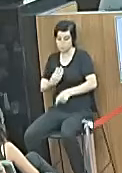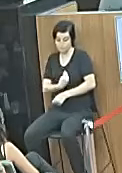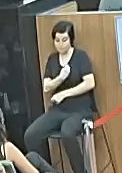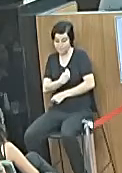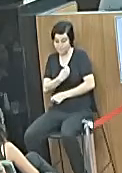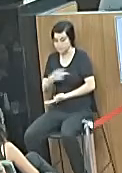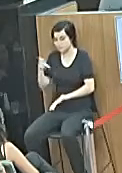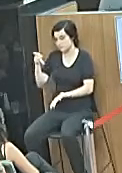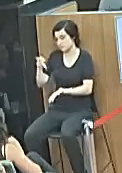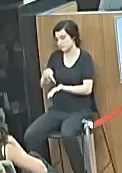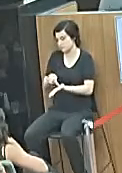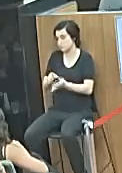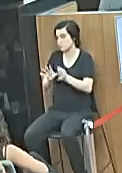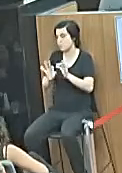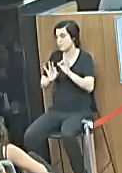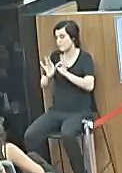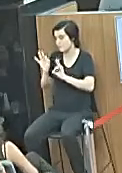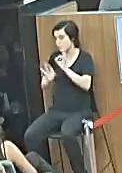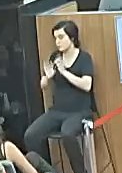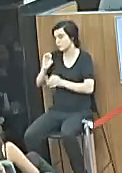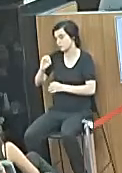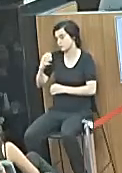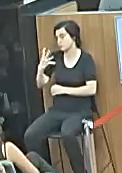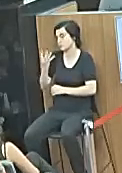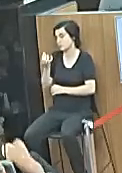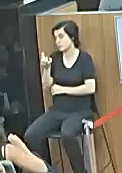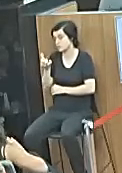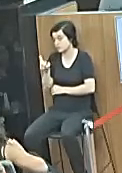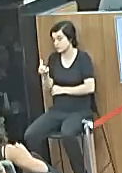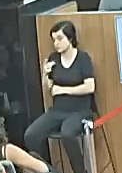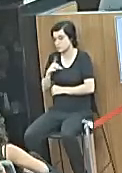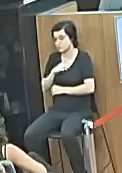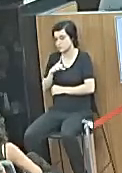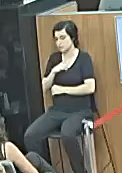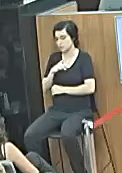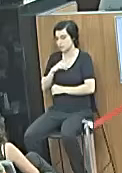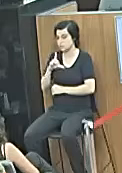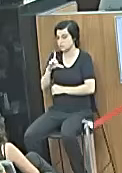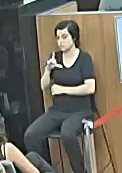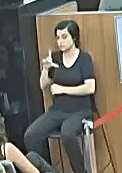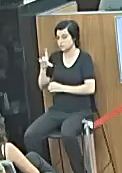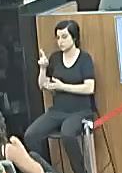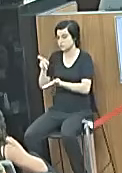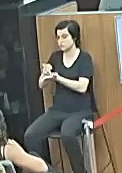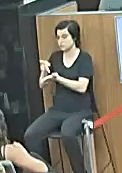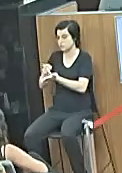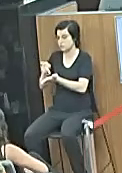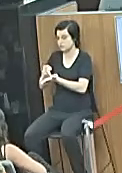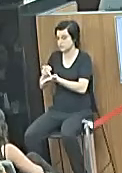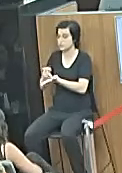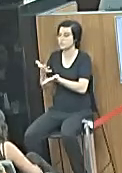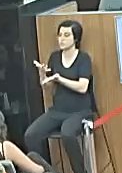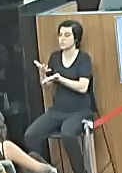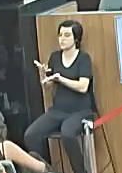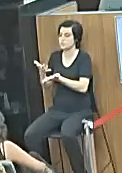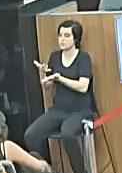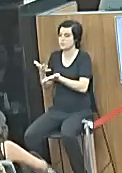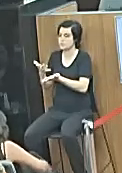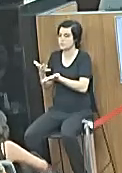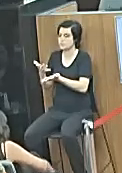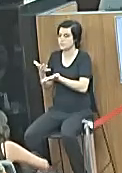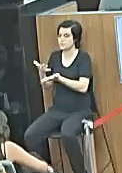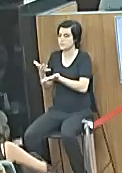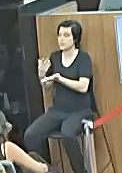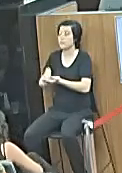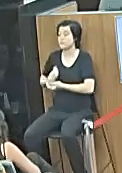do programa 0 46 para garantir a manutenção e o financiamento das instâncias de participação